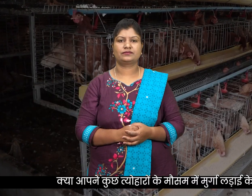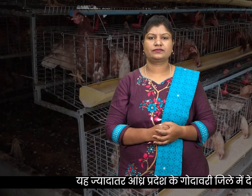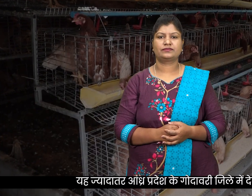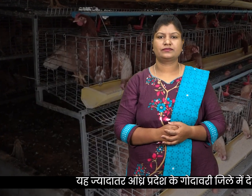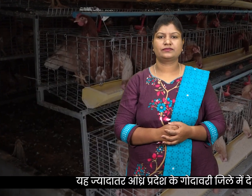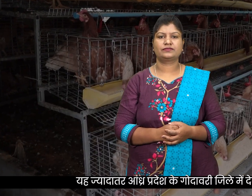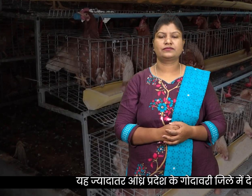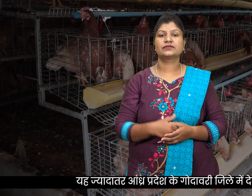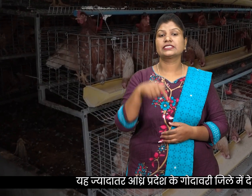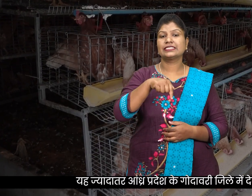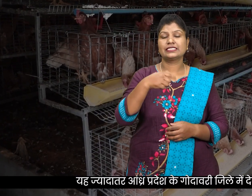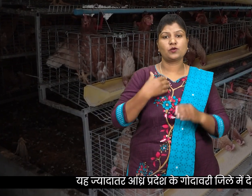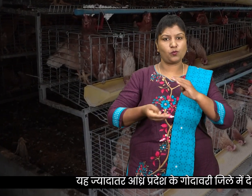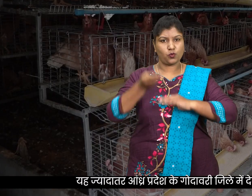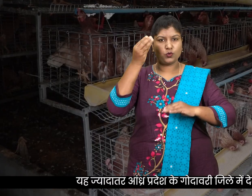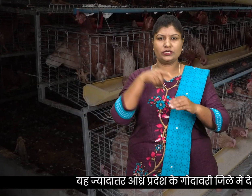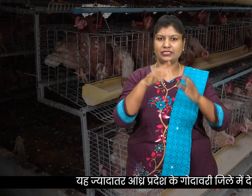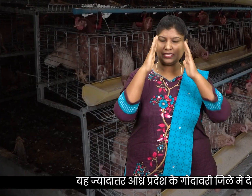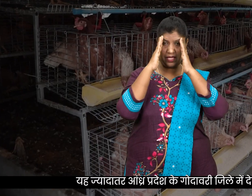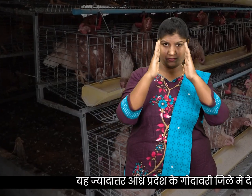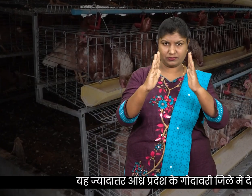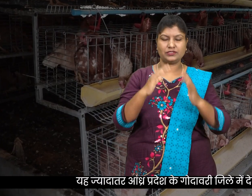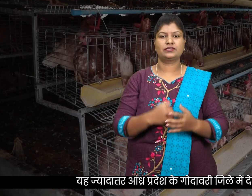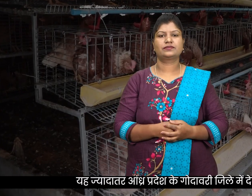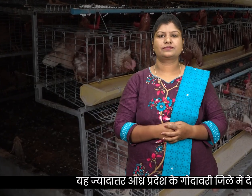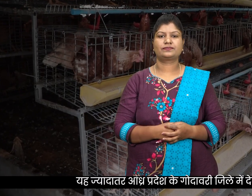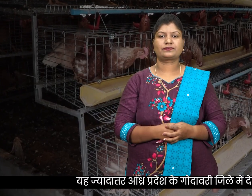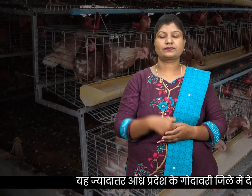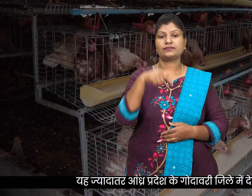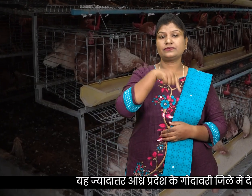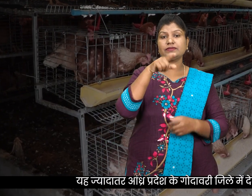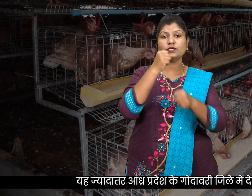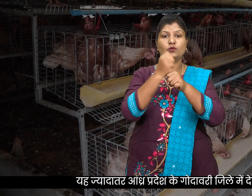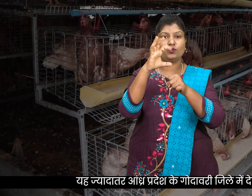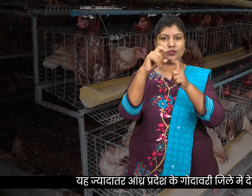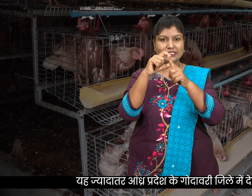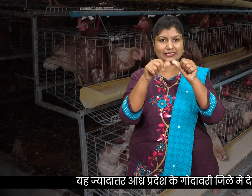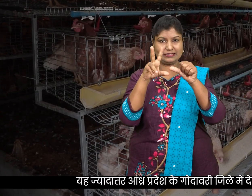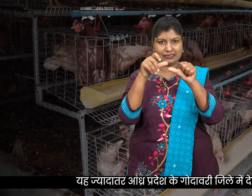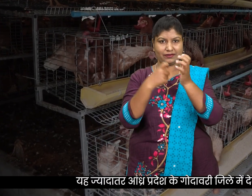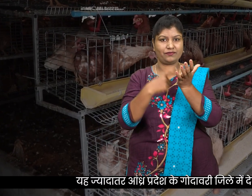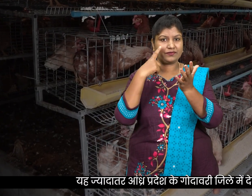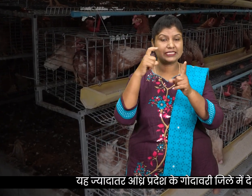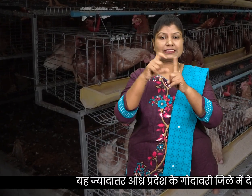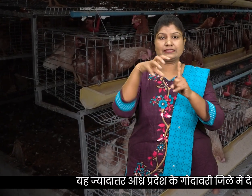यह ज़्यादातर हाँ यह ज़्यादातर आंध्र प्रदेश के गोदावरी जिले में देखी जाती है